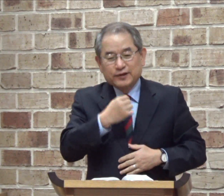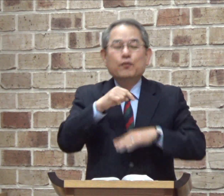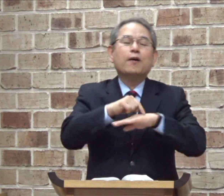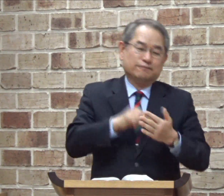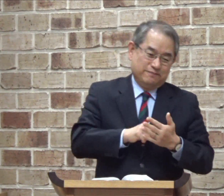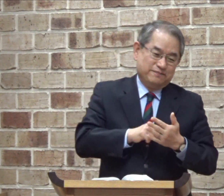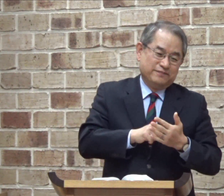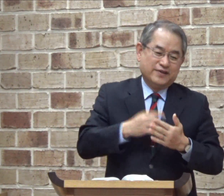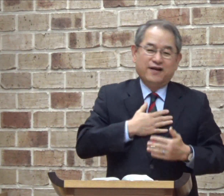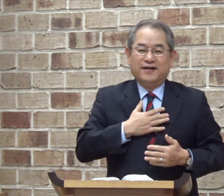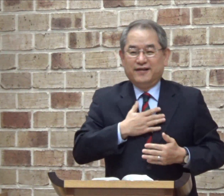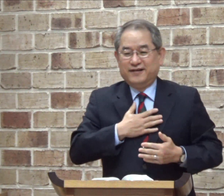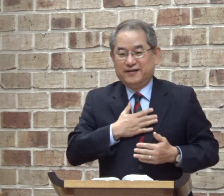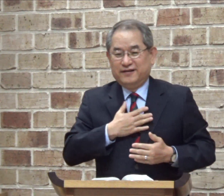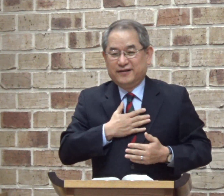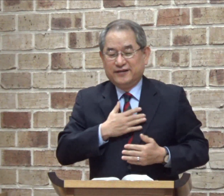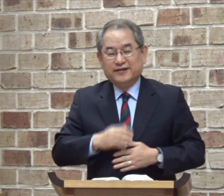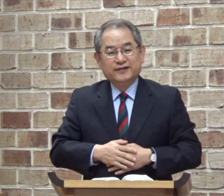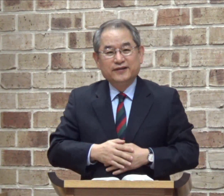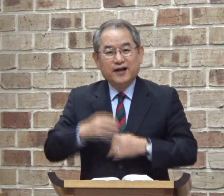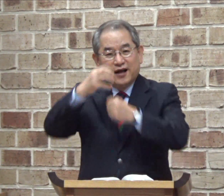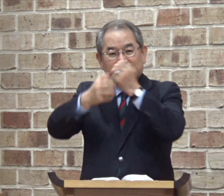함께 은혜 나누시기 원합니다.